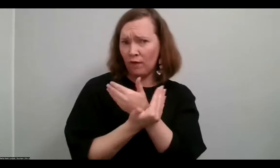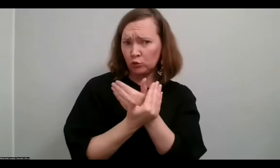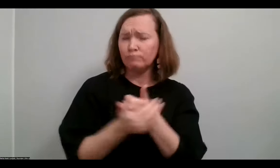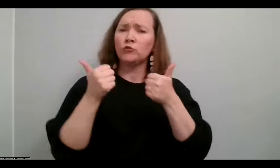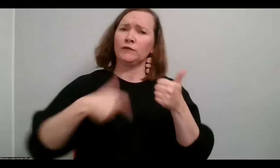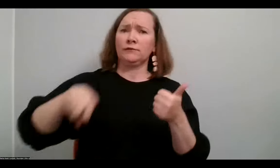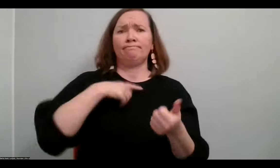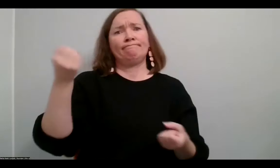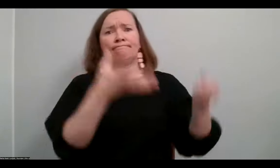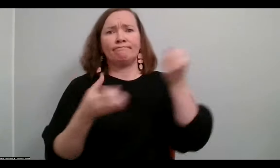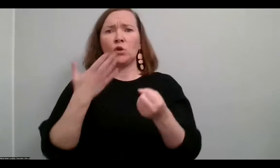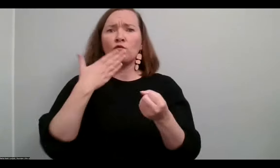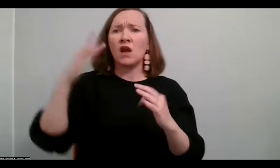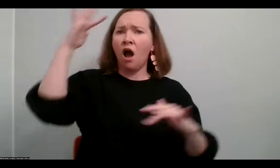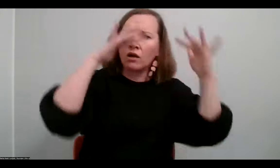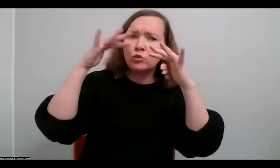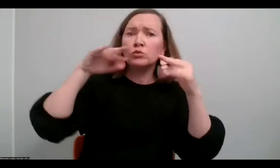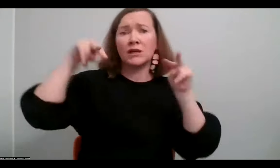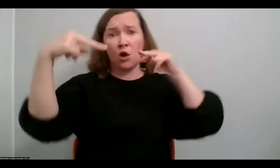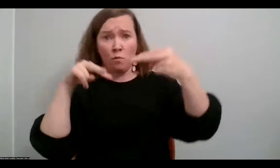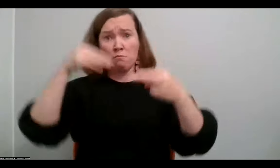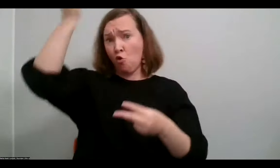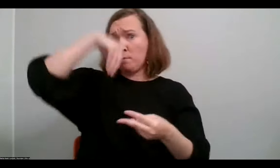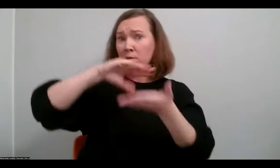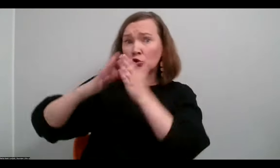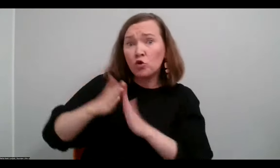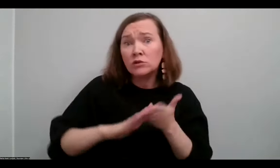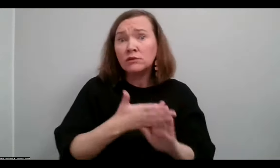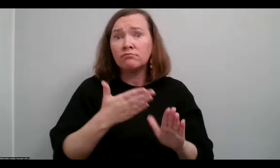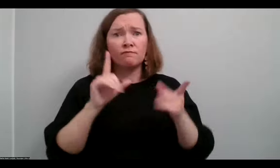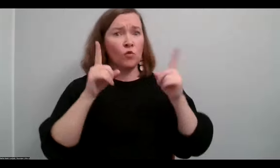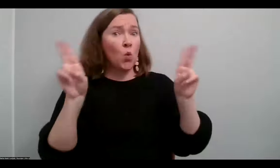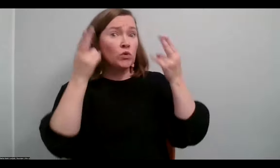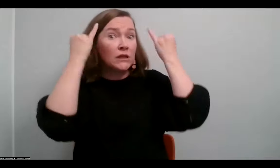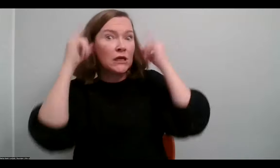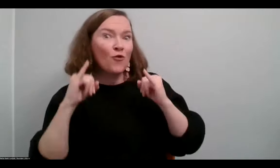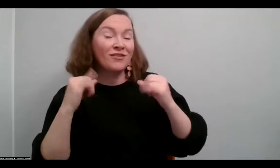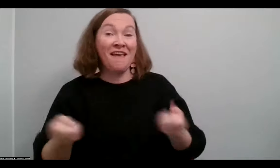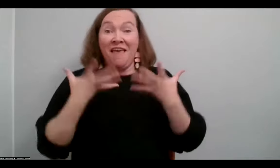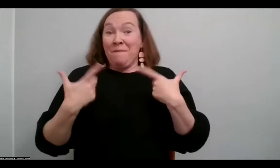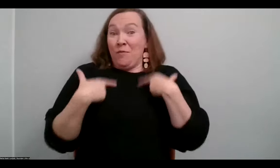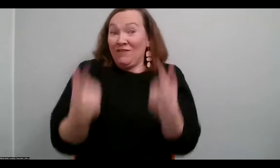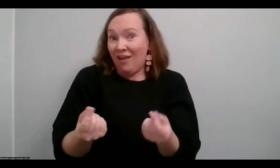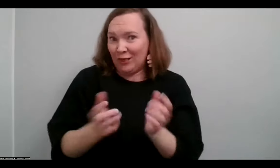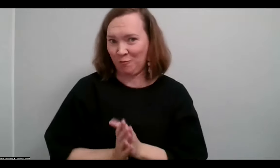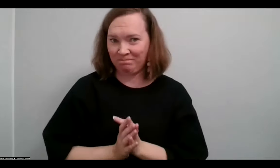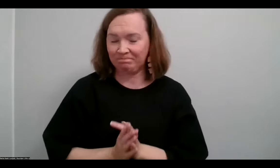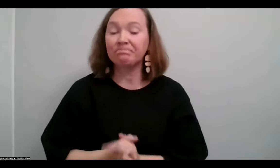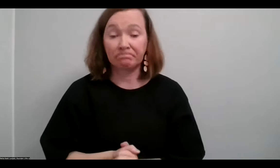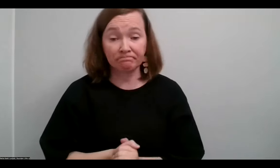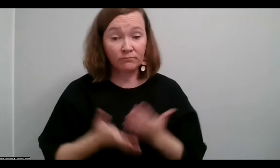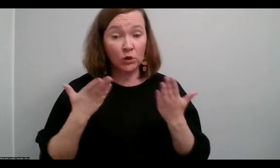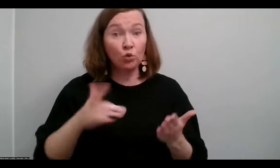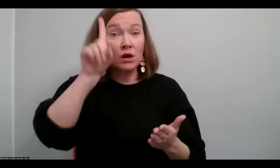eli tiedonsaanti, kommunikaatio, turvallisuus ovat tärkeitä asioita. Toivotaan, että tulee paljon esille ajatuksia, ehkä jopa